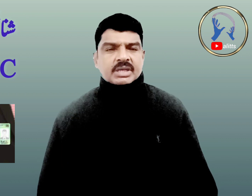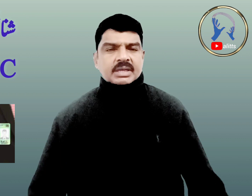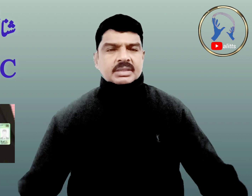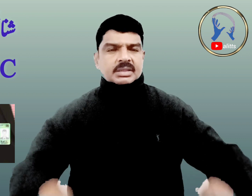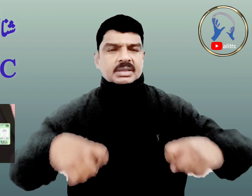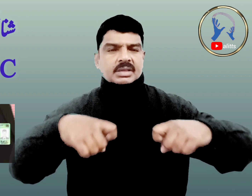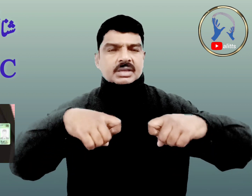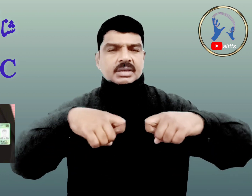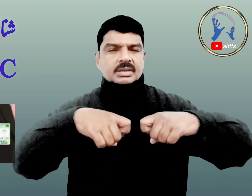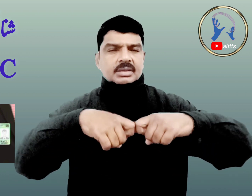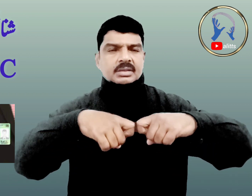शनाख्ती कार्ड,